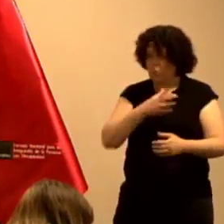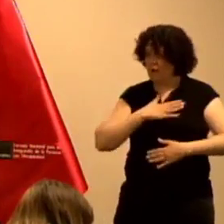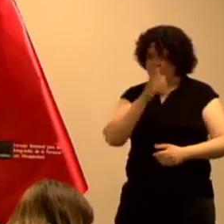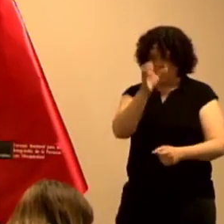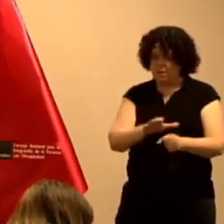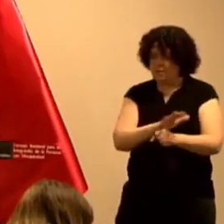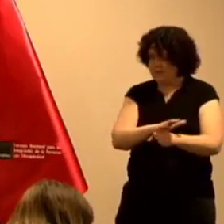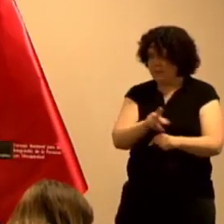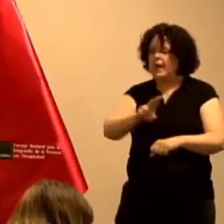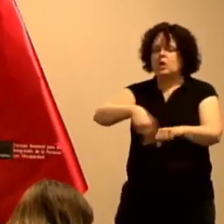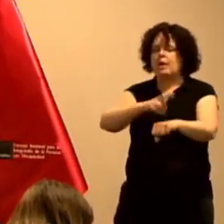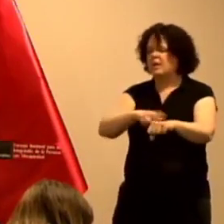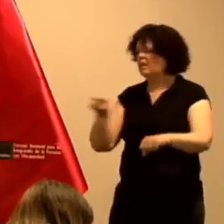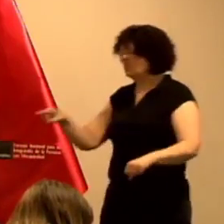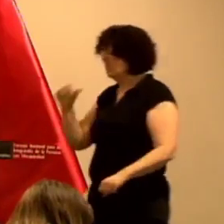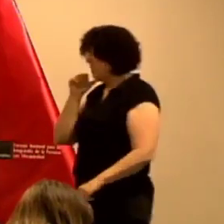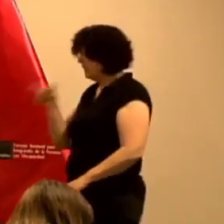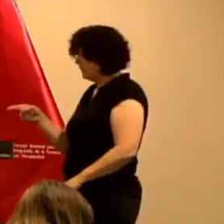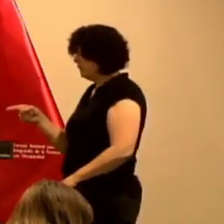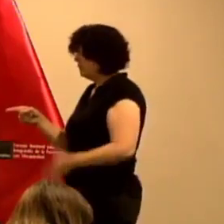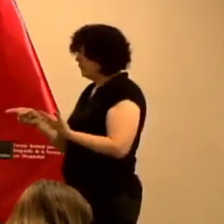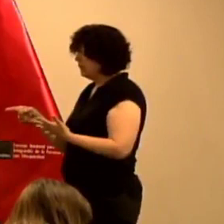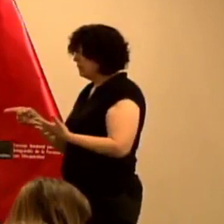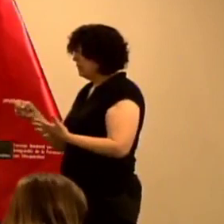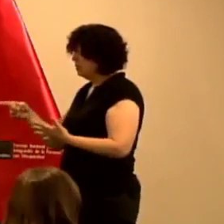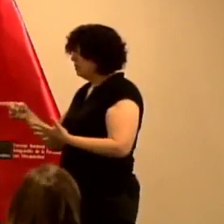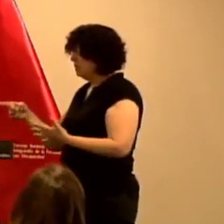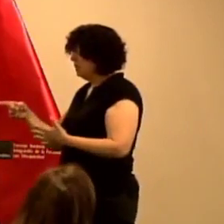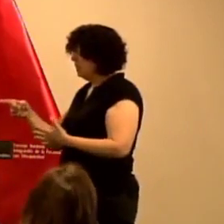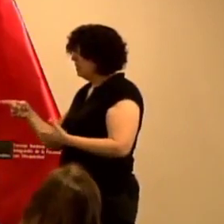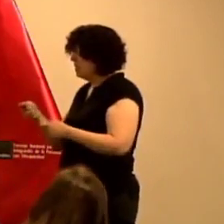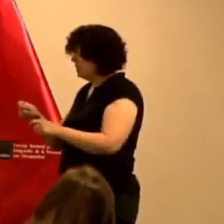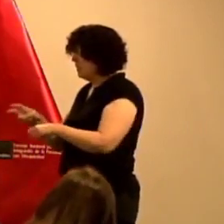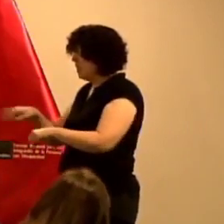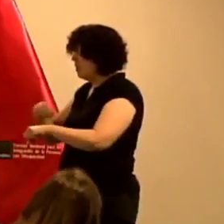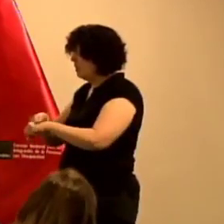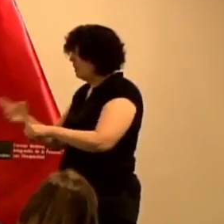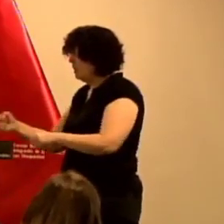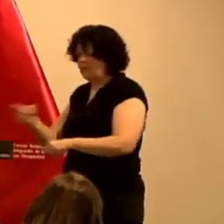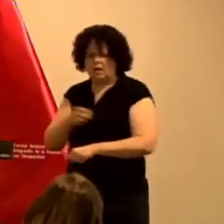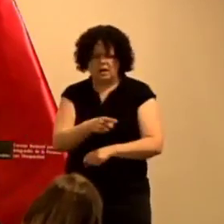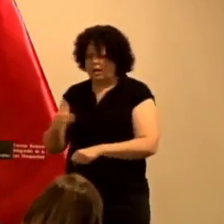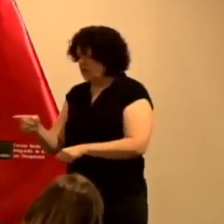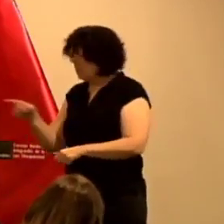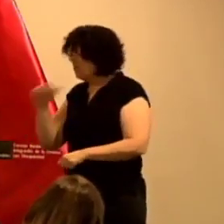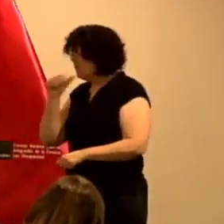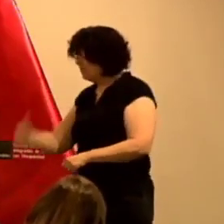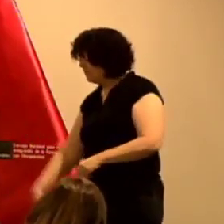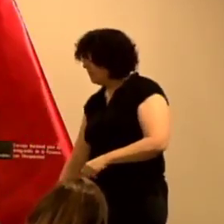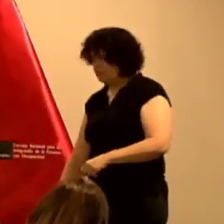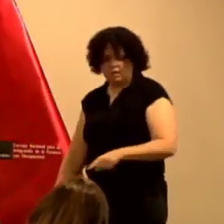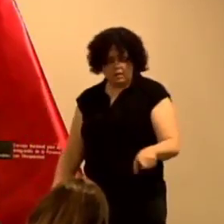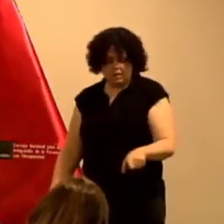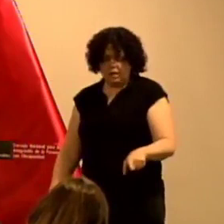que normalizarlo. Y claro, si a una persona le faltaba una pierna, ¿qué es lo que tenemos que darle? Una prótesis. Si no